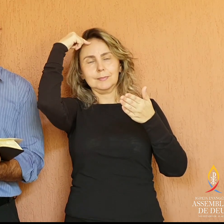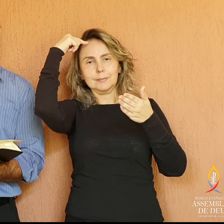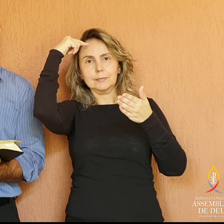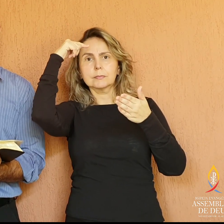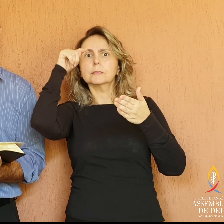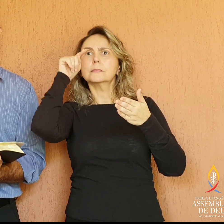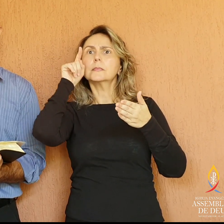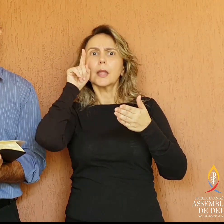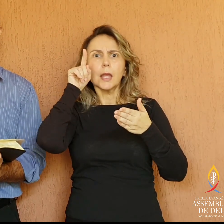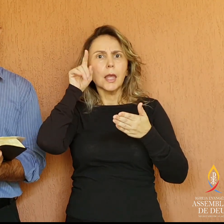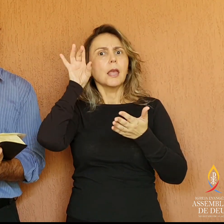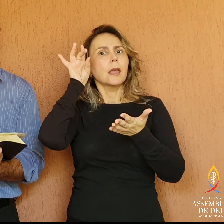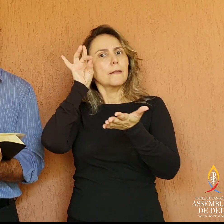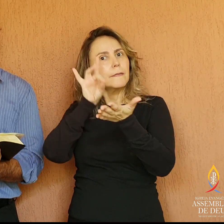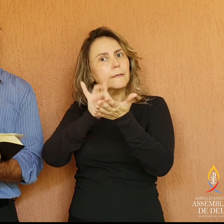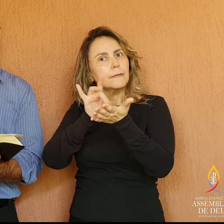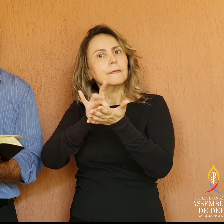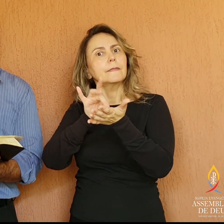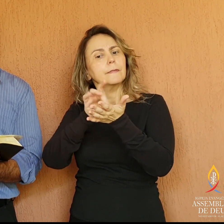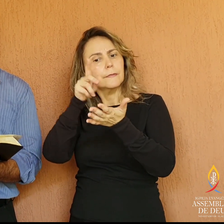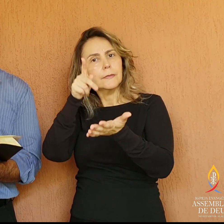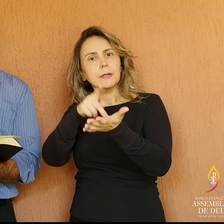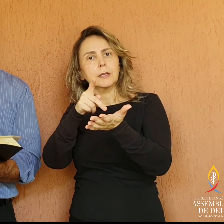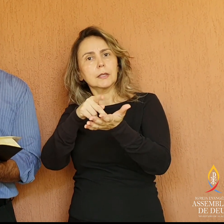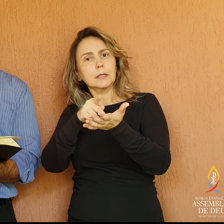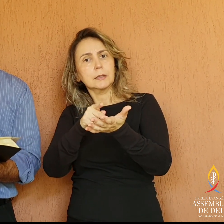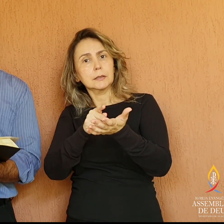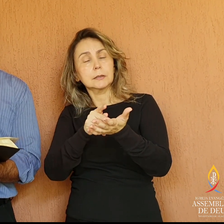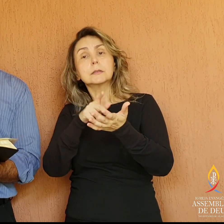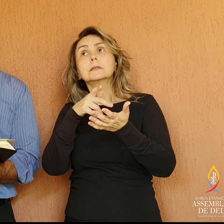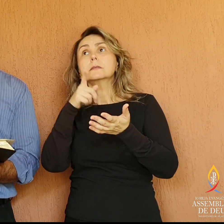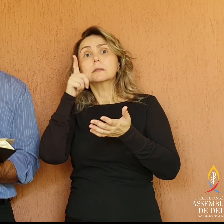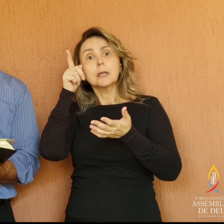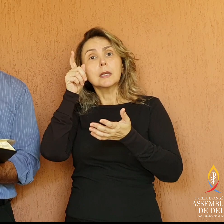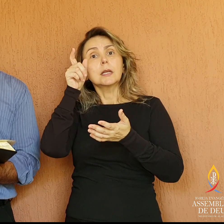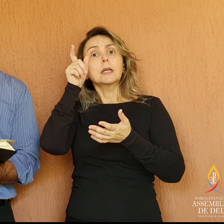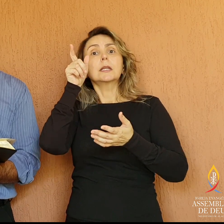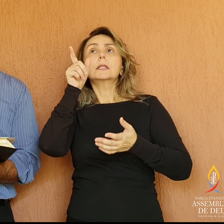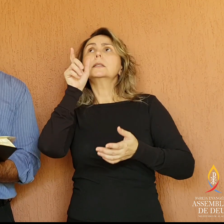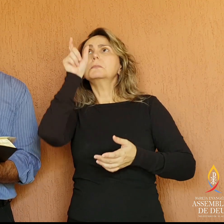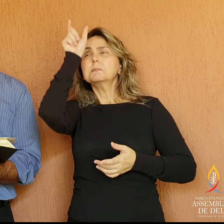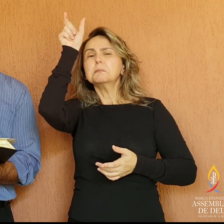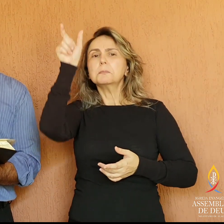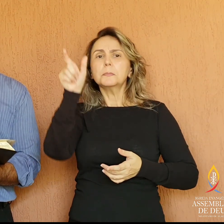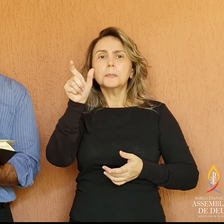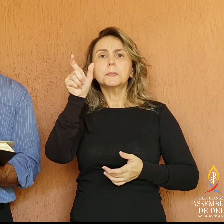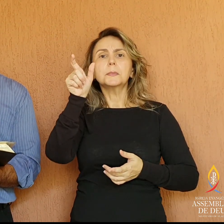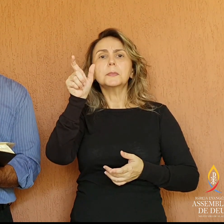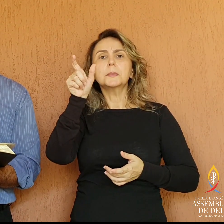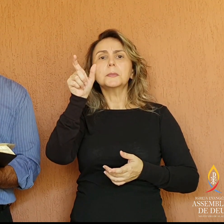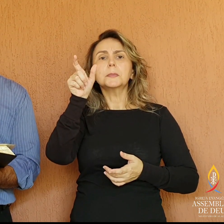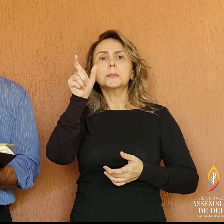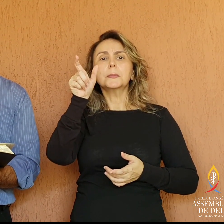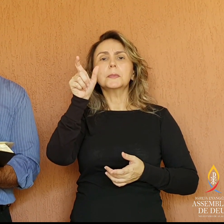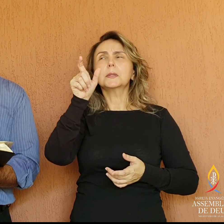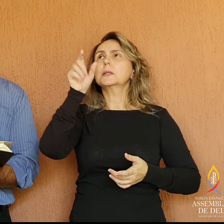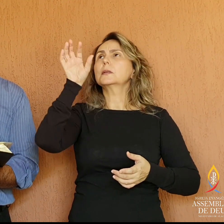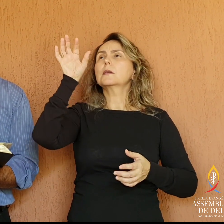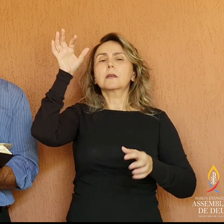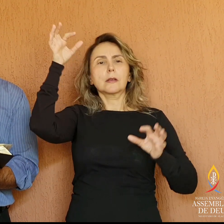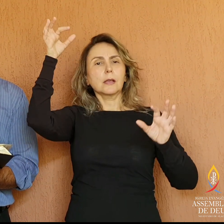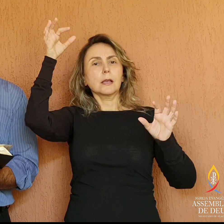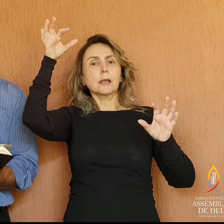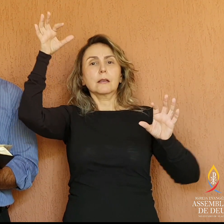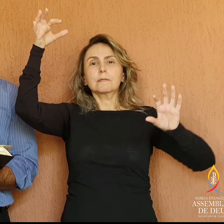ele é real. Então ele é a pessoa que vai intermediar Deus,